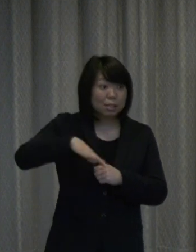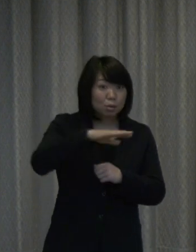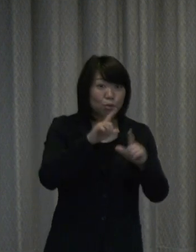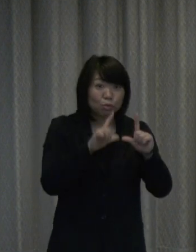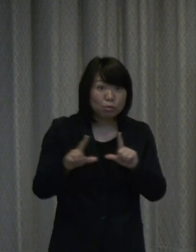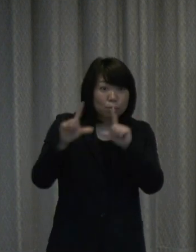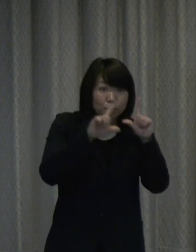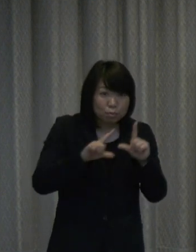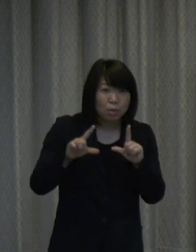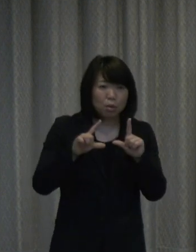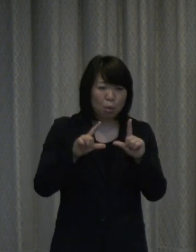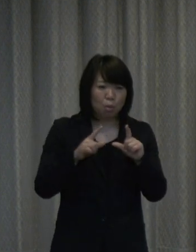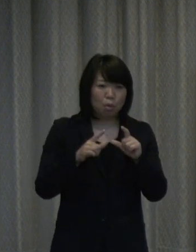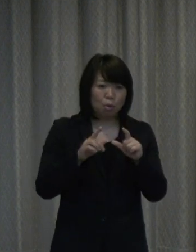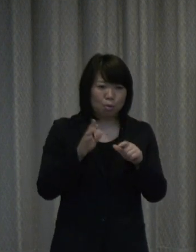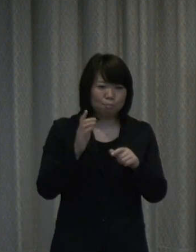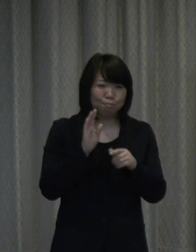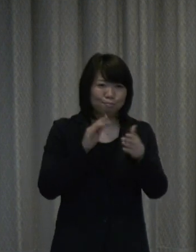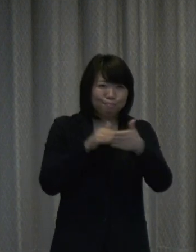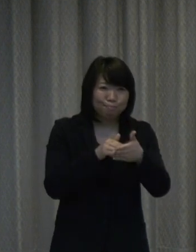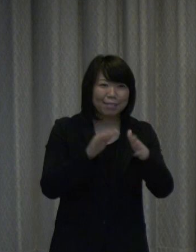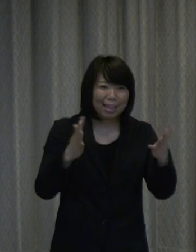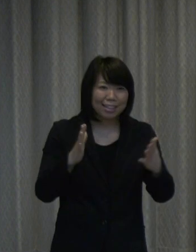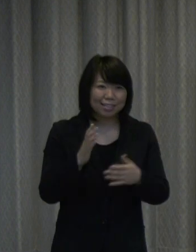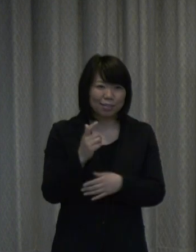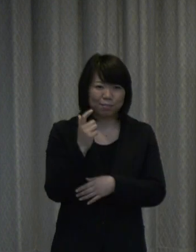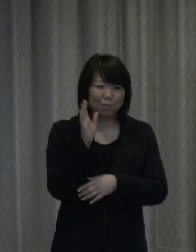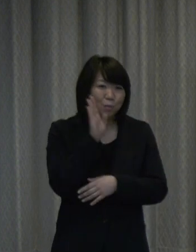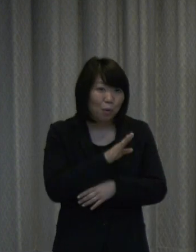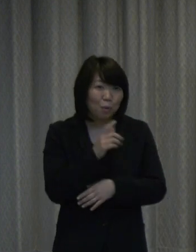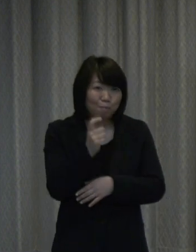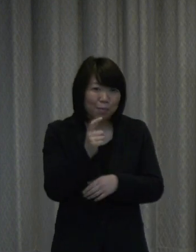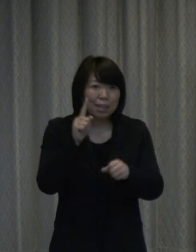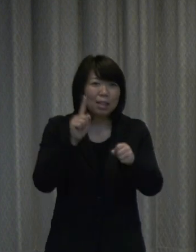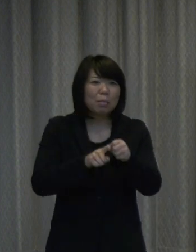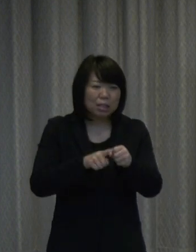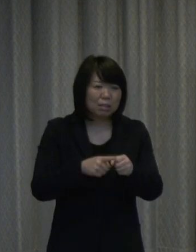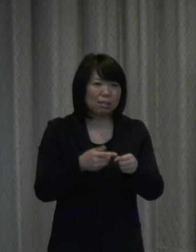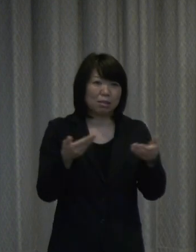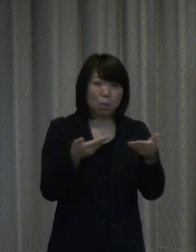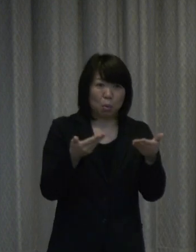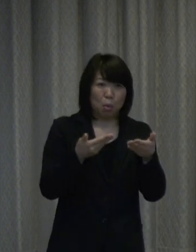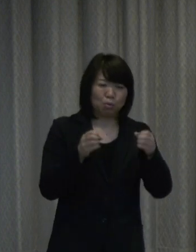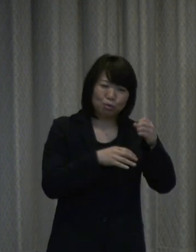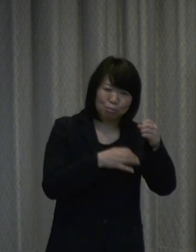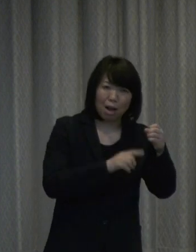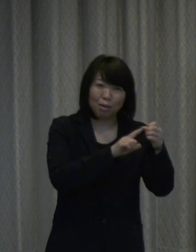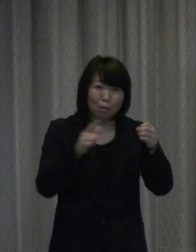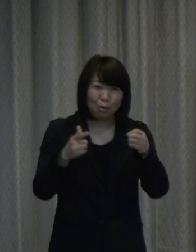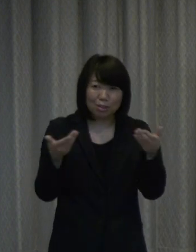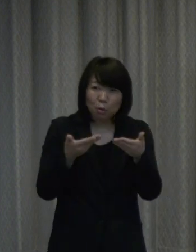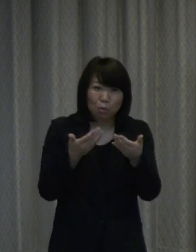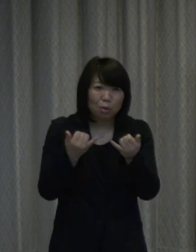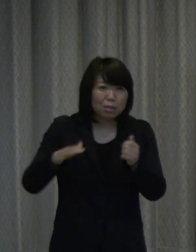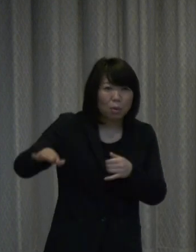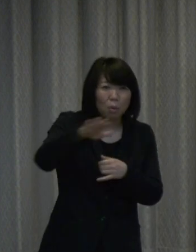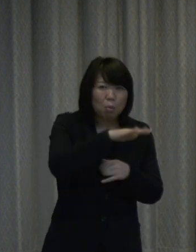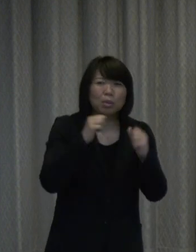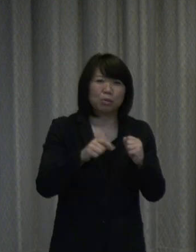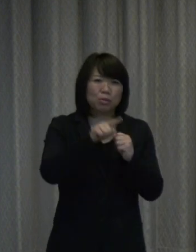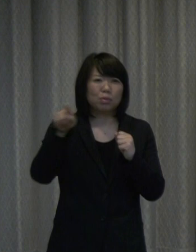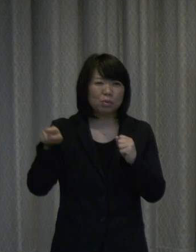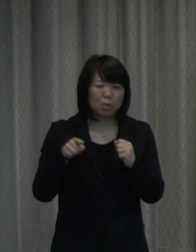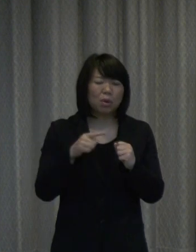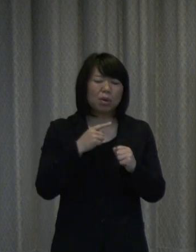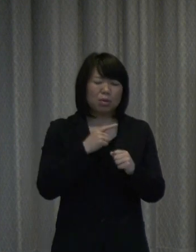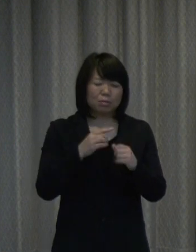を支えるさまざまなお仕事を継続されている皆様方に、改めまして市民を代表いたしまして、心から敬